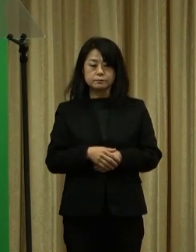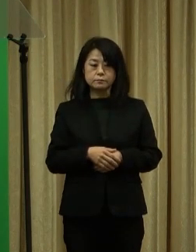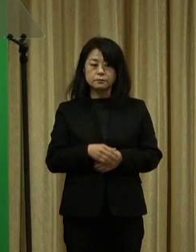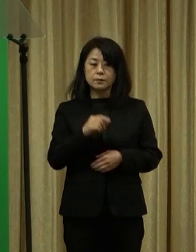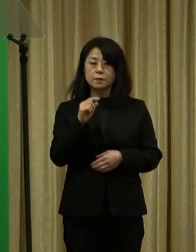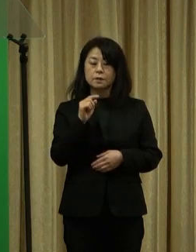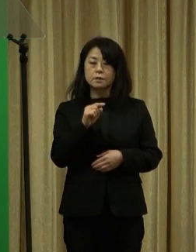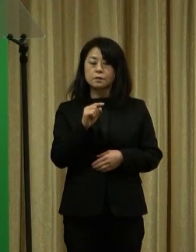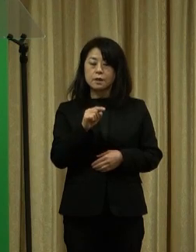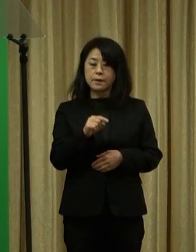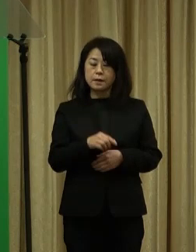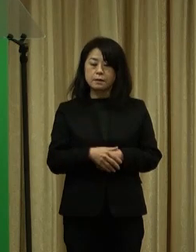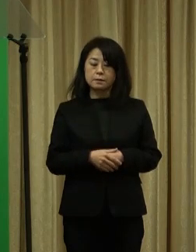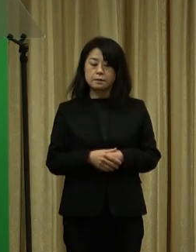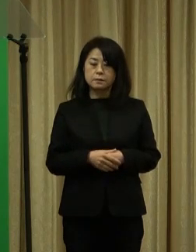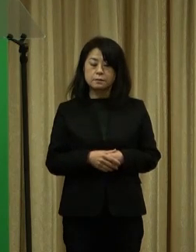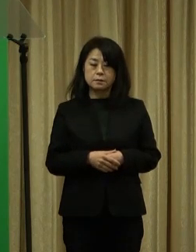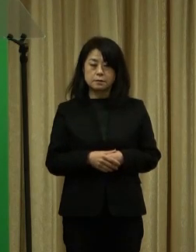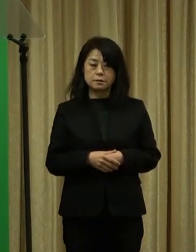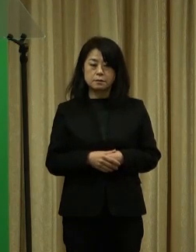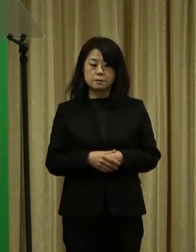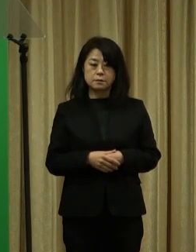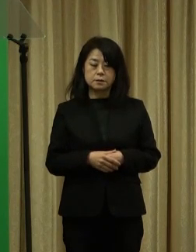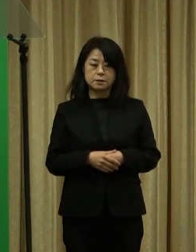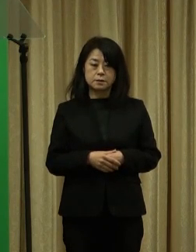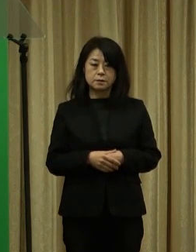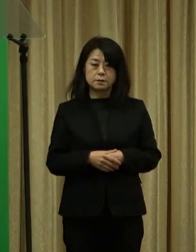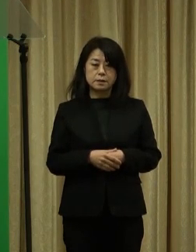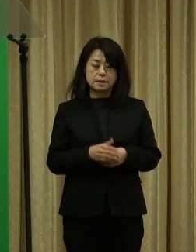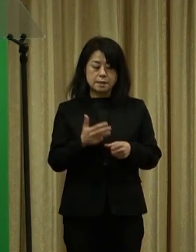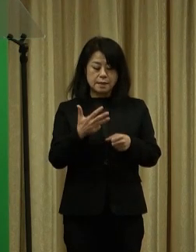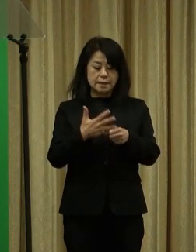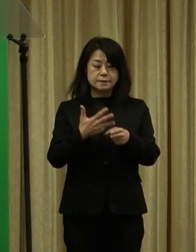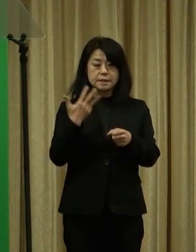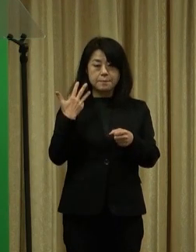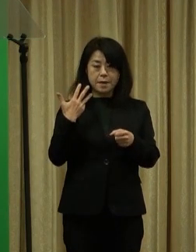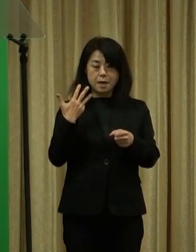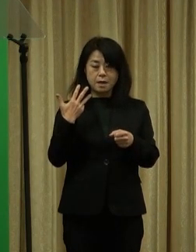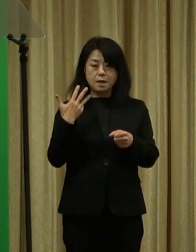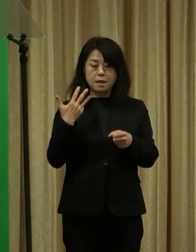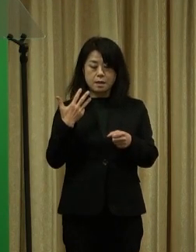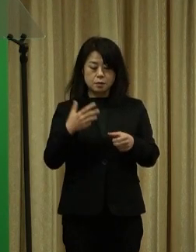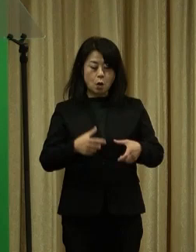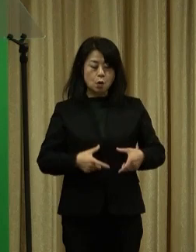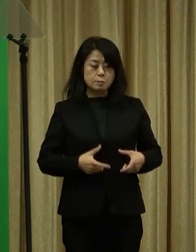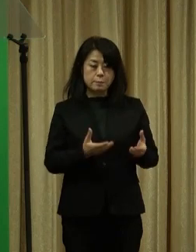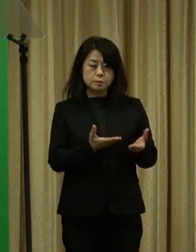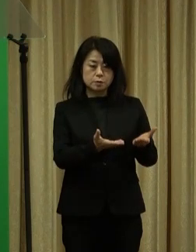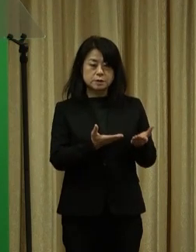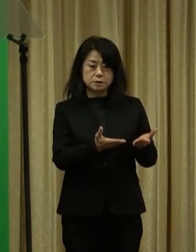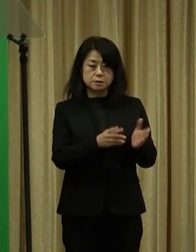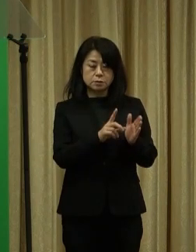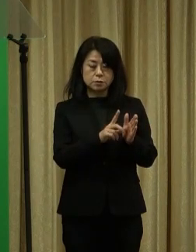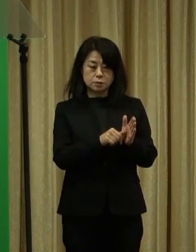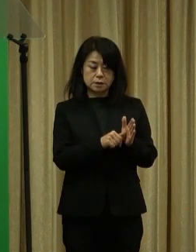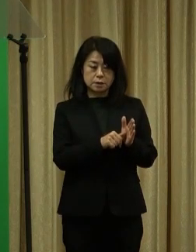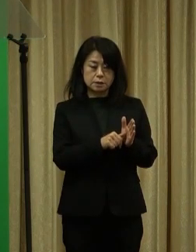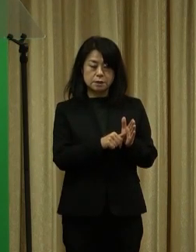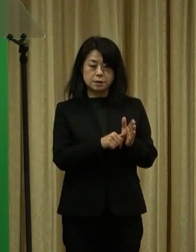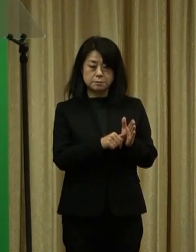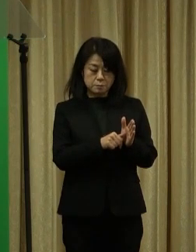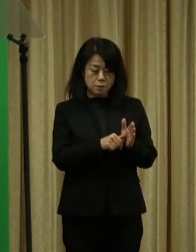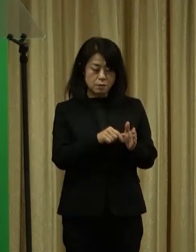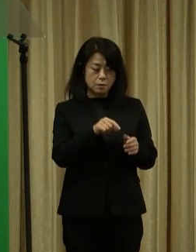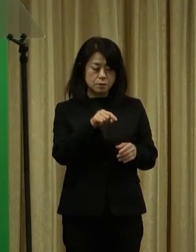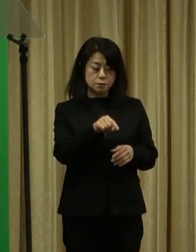ね、まあ、直近です、8年前の熊本地震の時、そこでも液